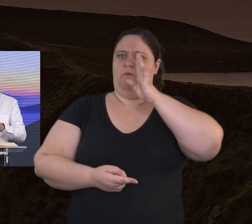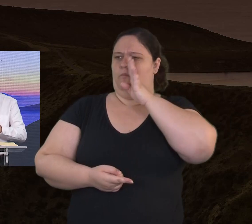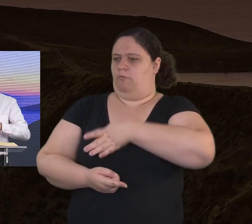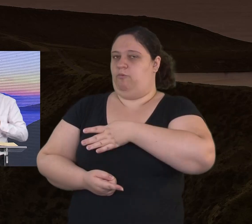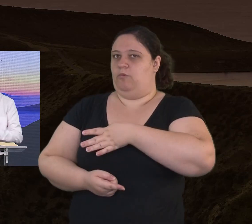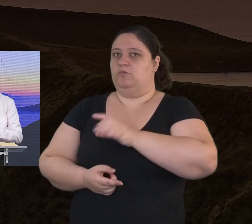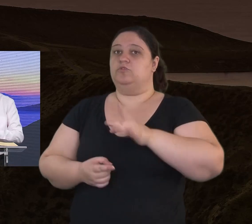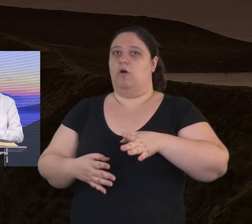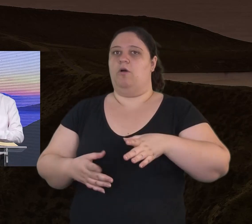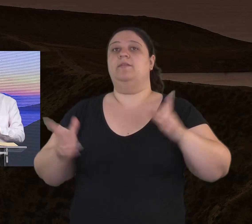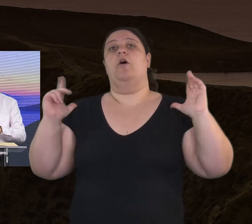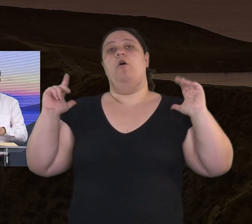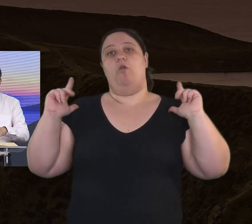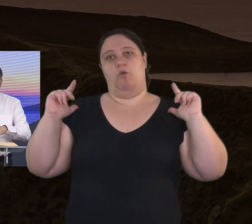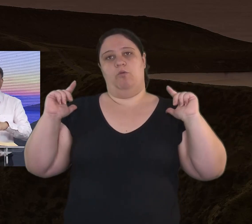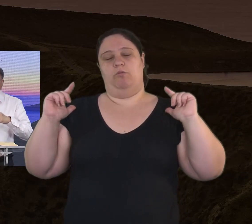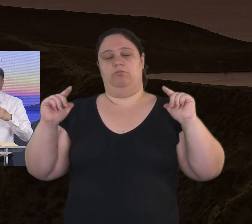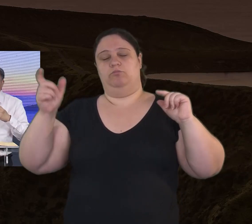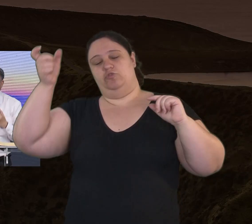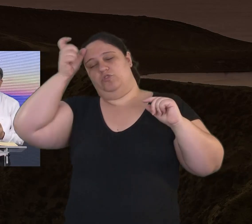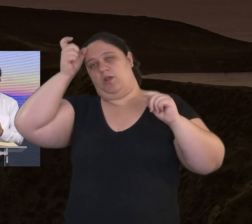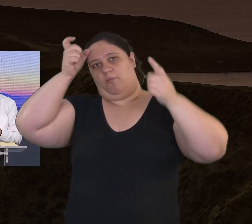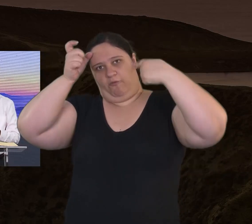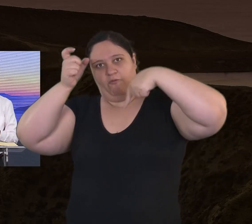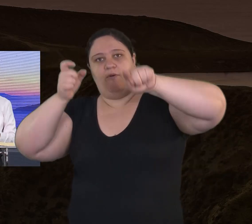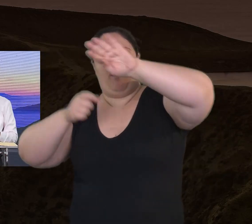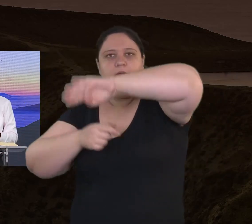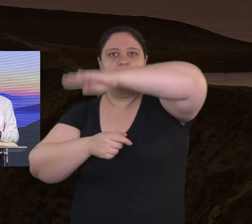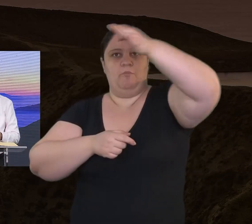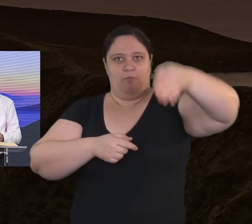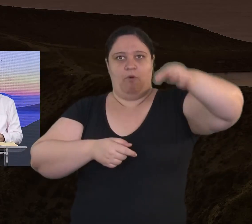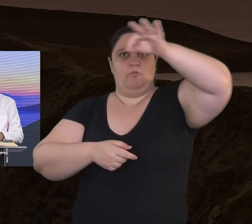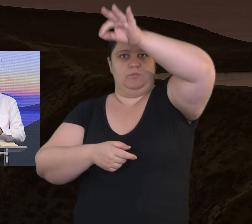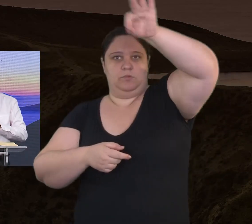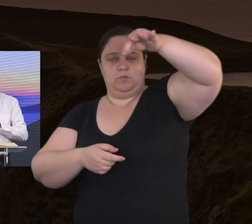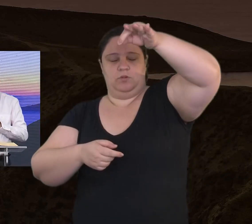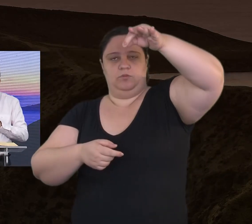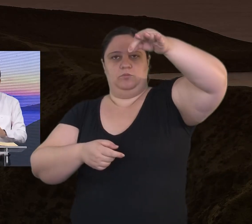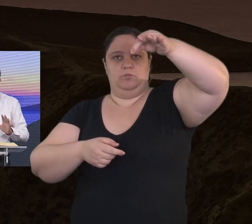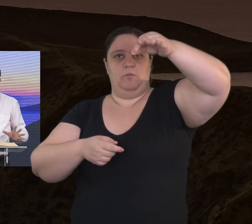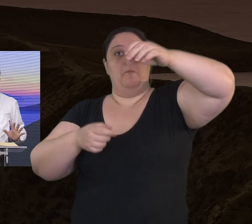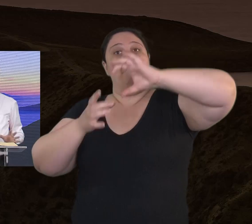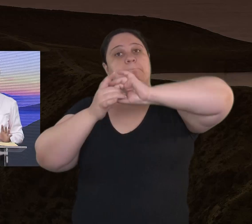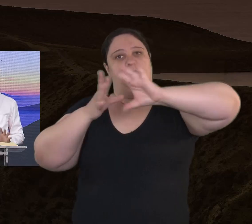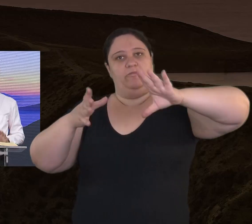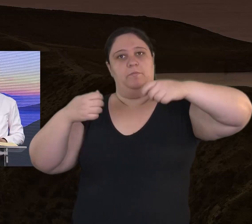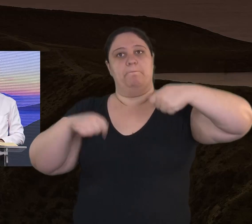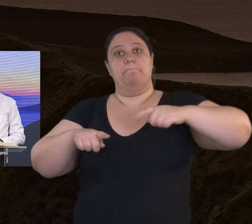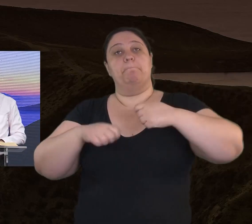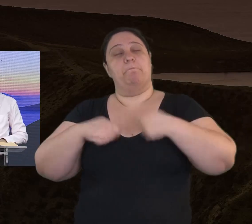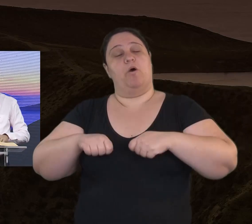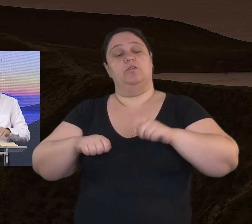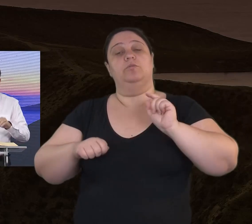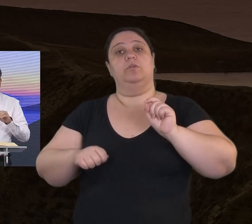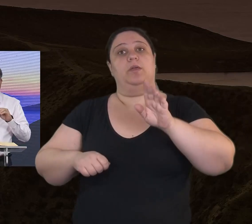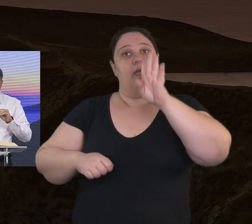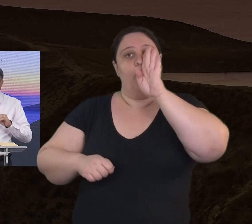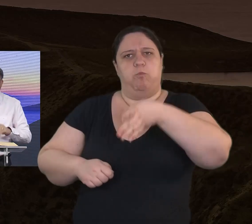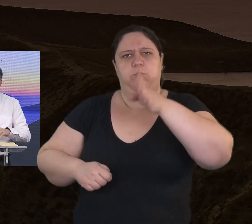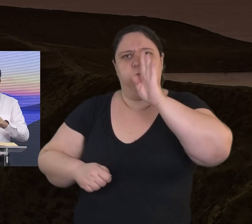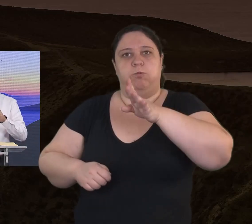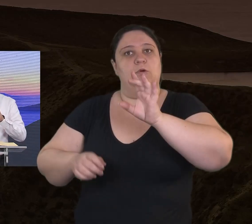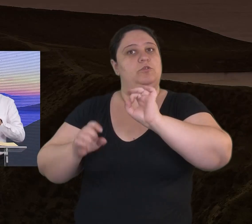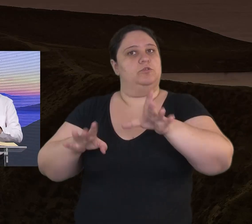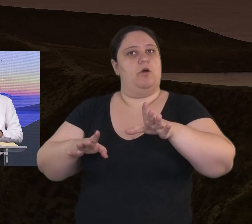Santo de Deus é acusar. Por isso ele é o acusador dos nossos irmãos. Mas ele não pode fazer a sua vontade. Então tudo